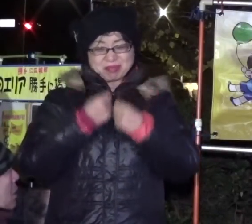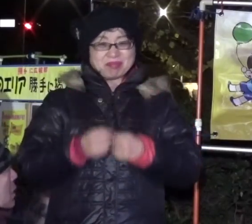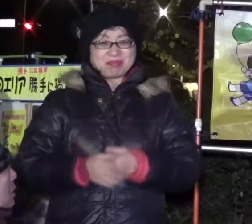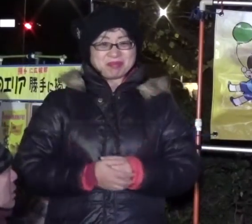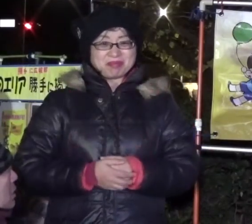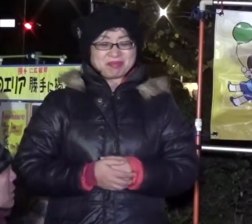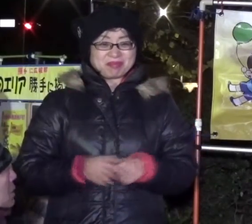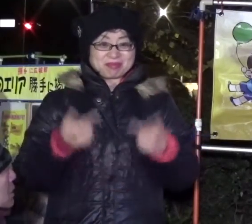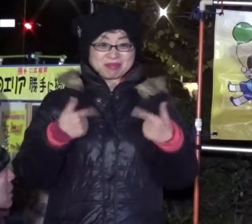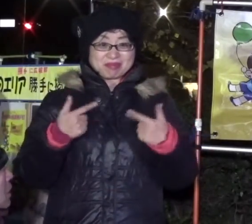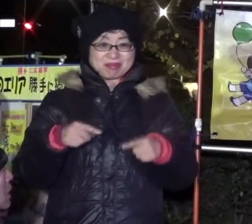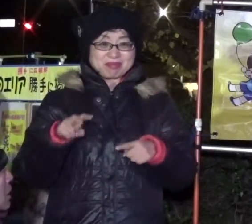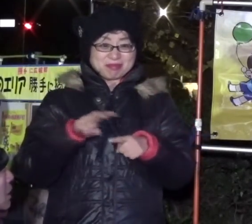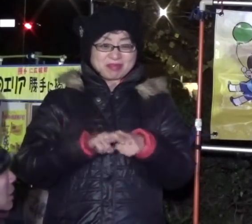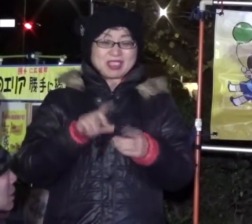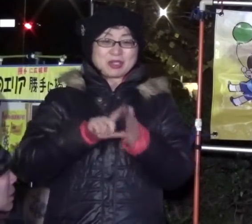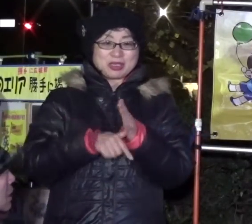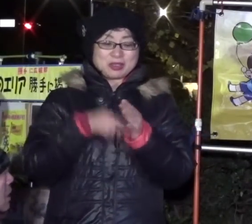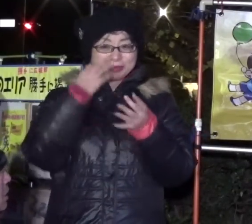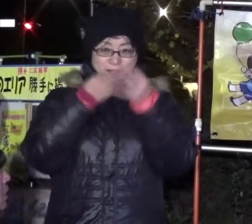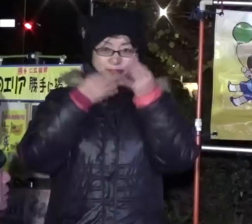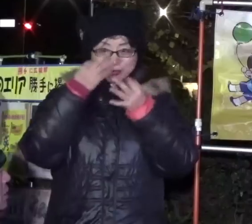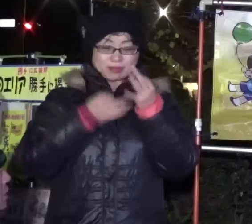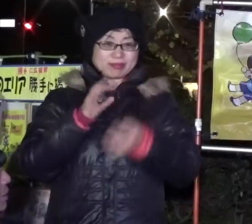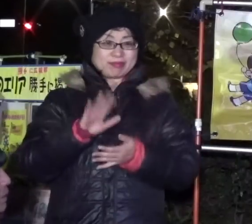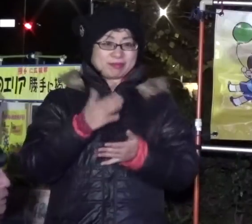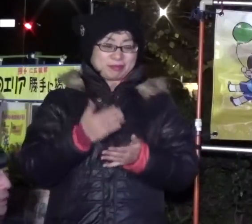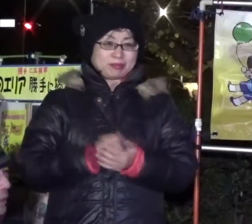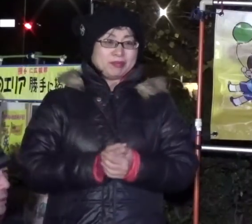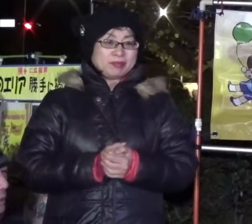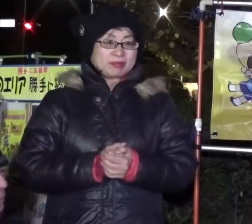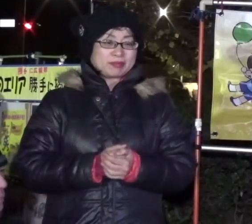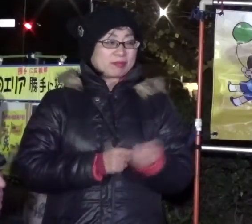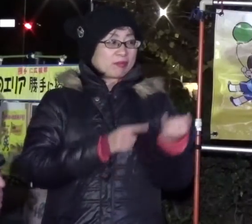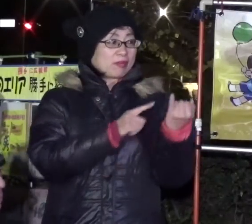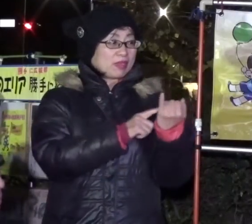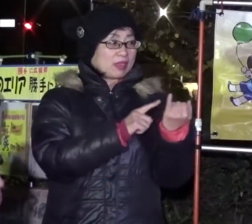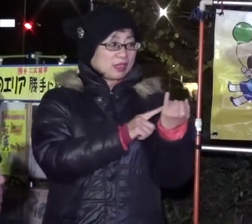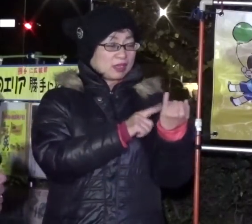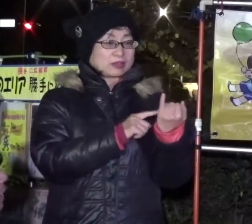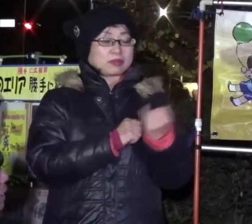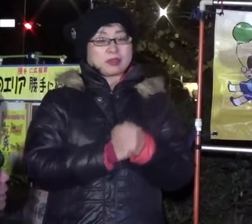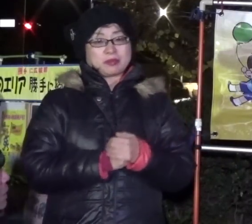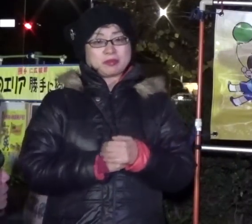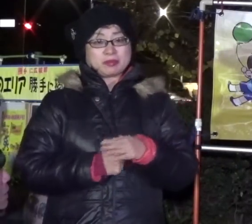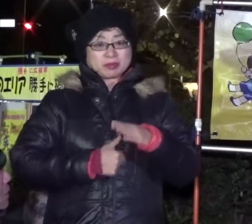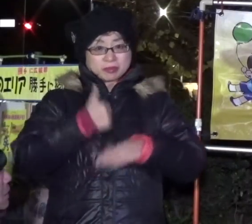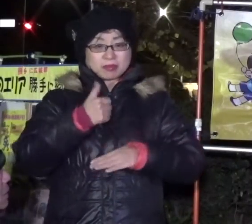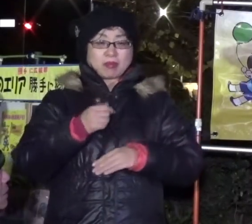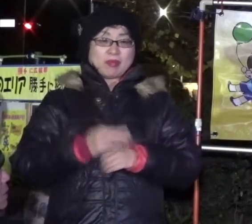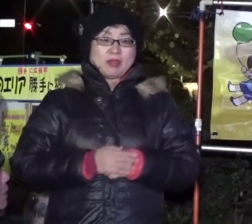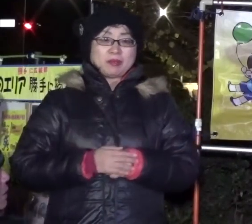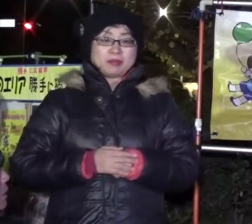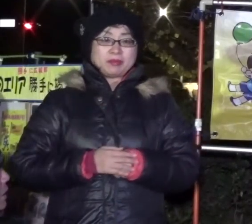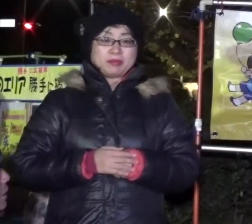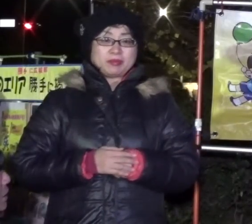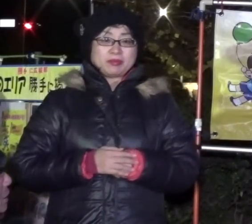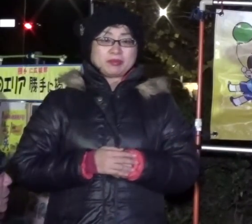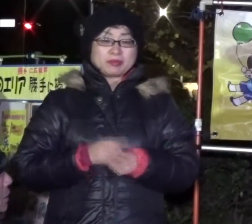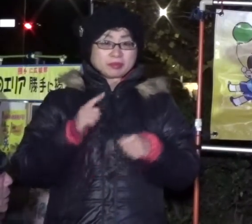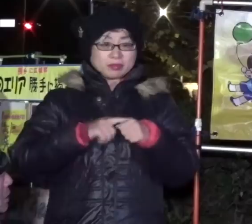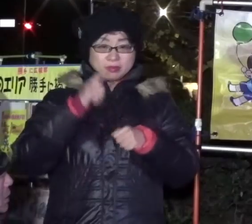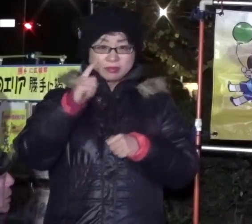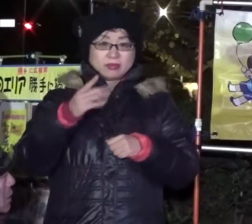にここに着いた途端もうダメだったんですけれど、でも志野さんの当選もそうだし、私もまた来年4月頑張ります